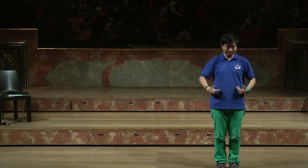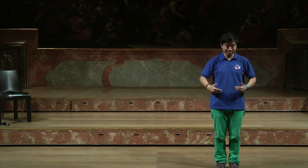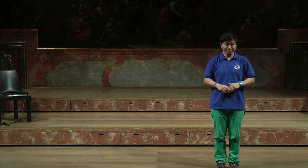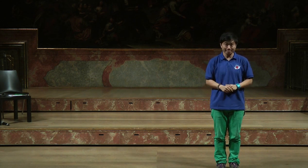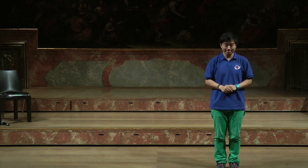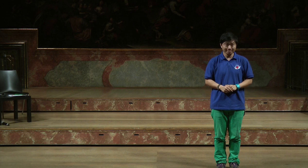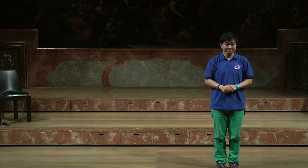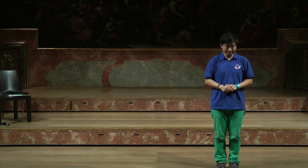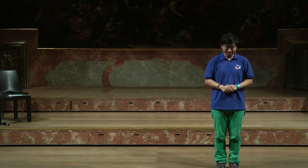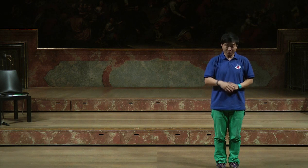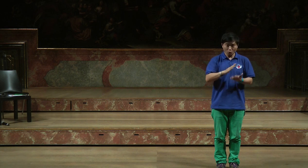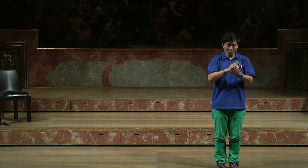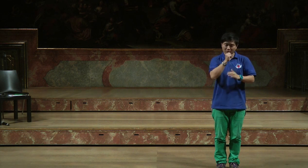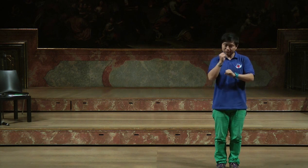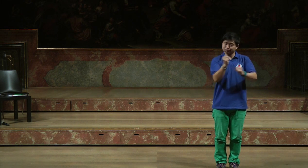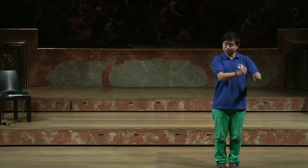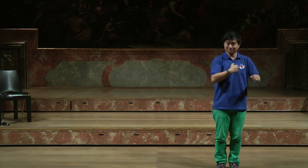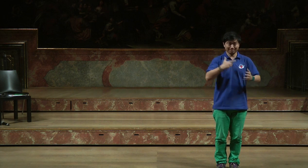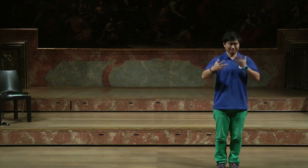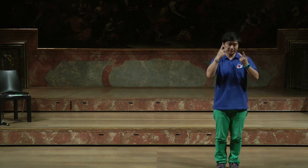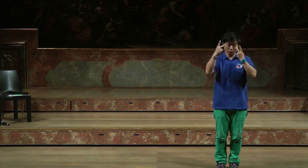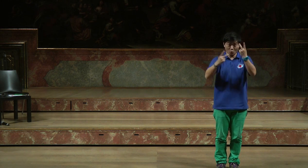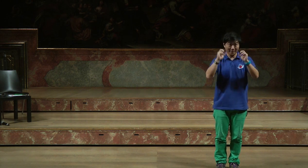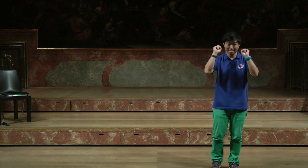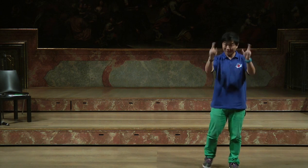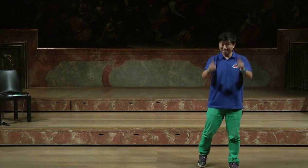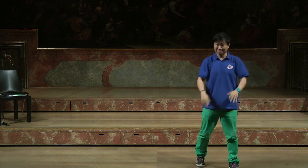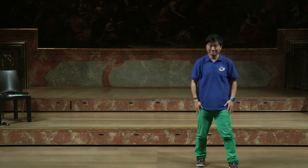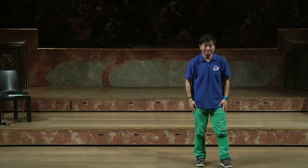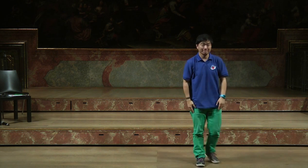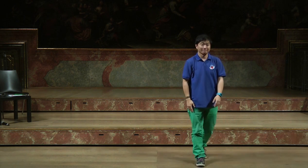das Umweltbewusstsein zu performen und ich bitte euch, mit den Augen zu hören.